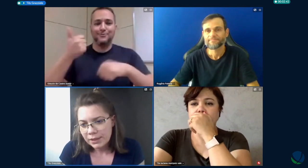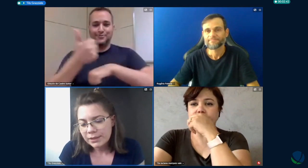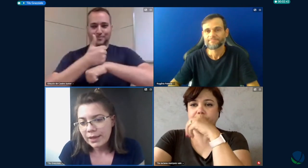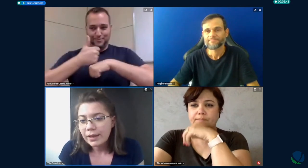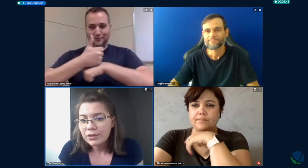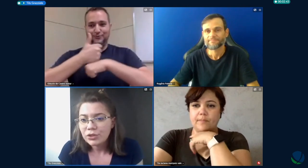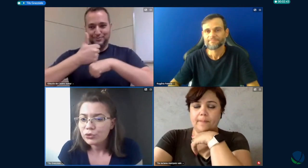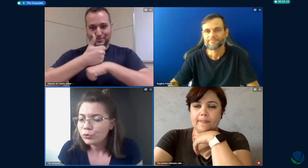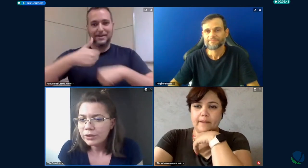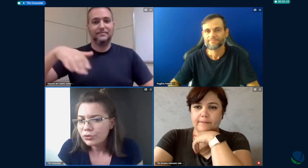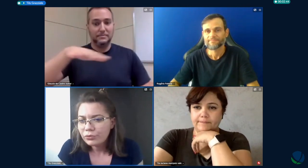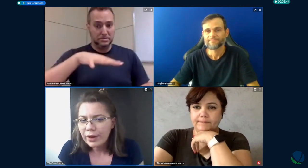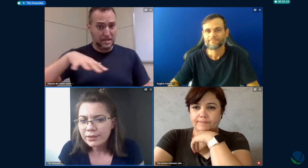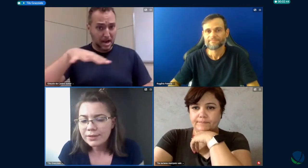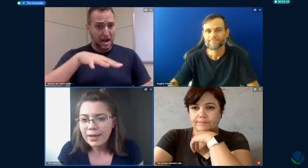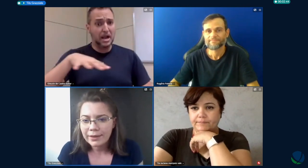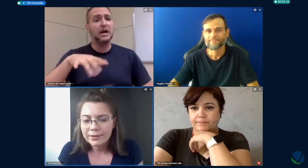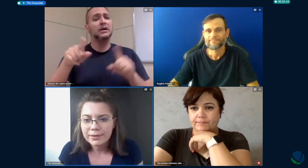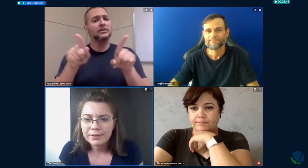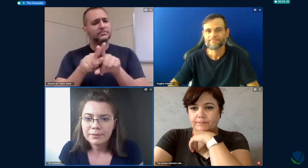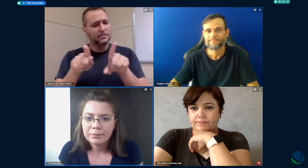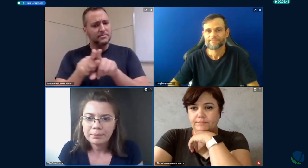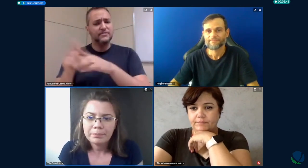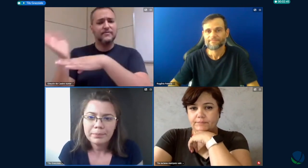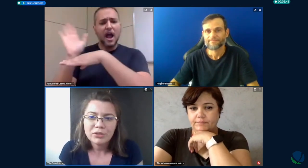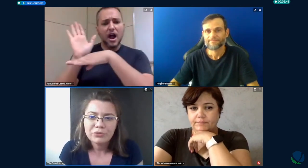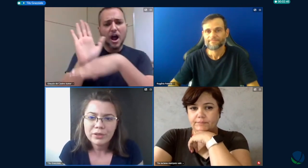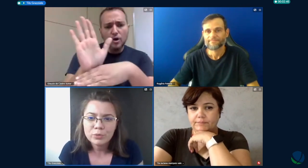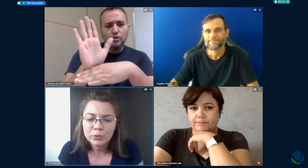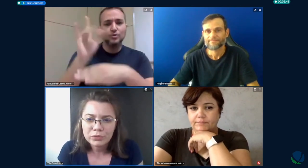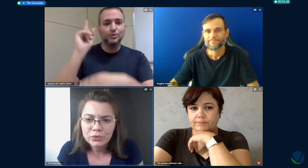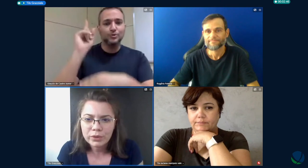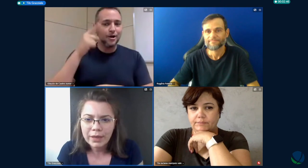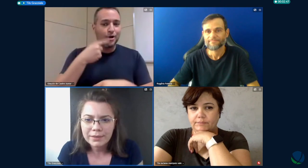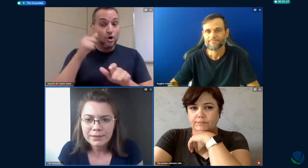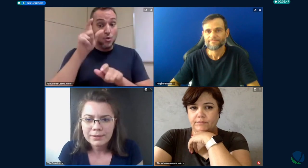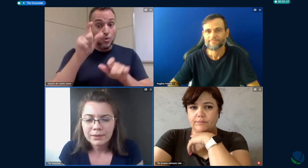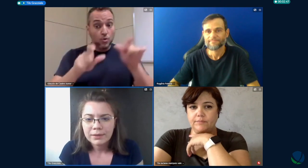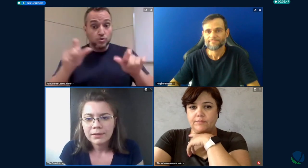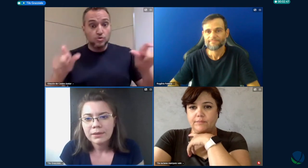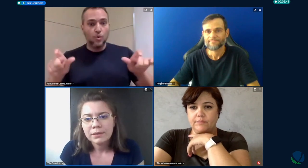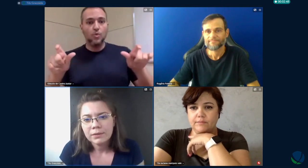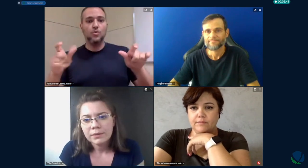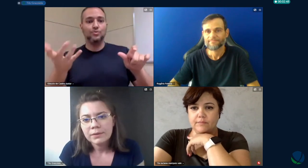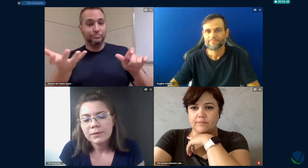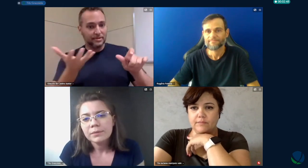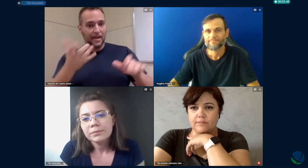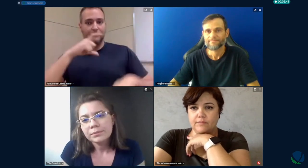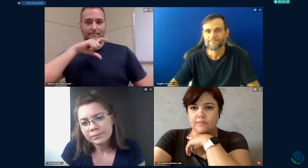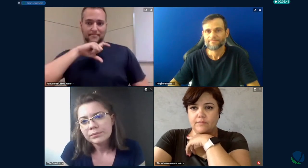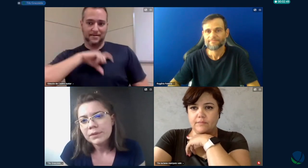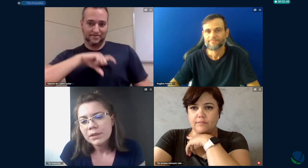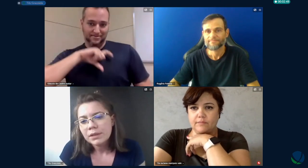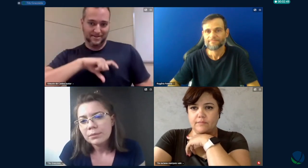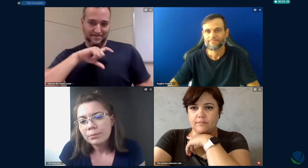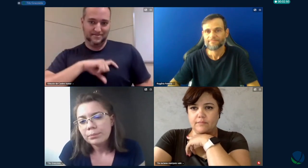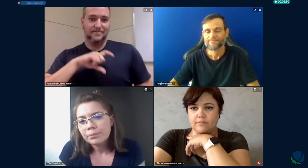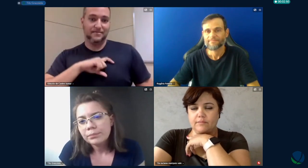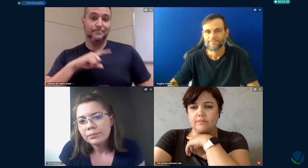Essa pesquisa, ela é de ajuda em diversas áreas, para diversos profissionais.